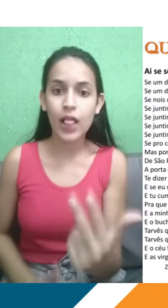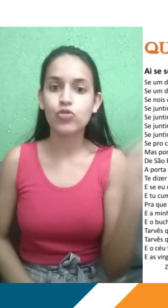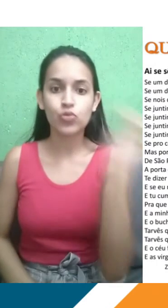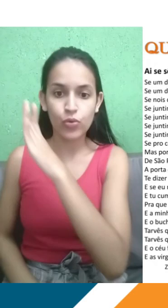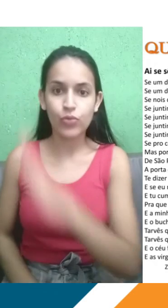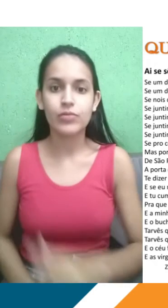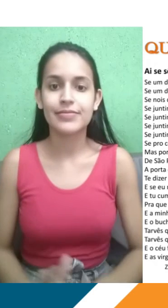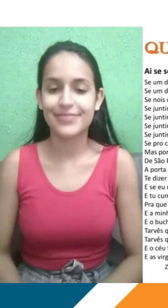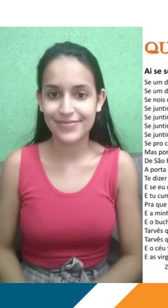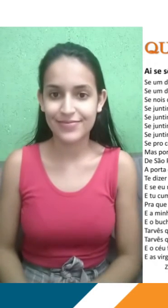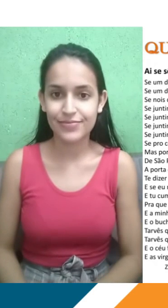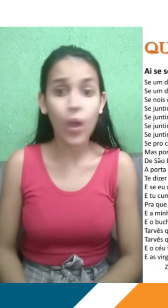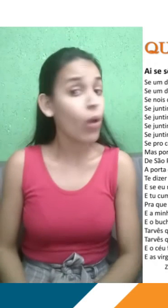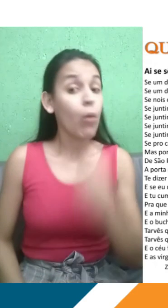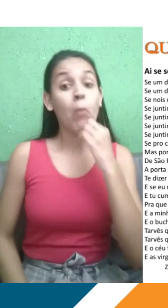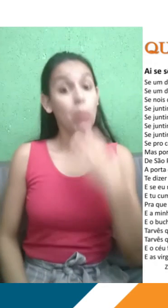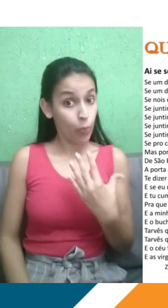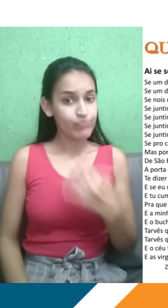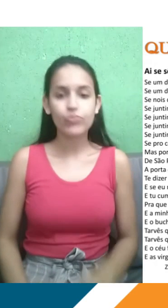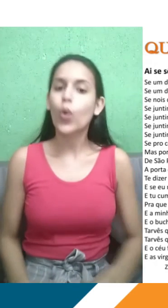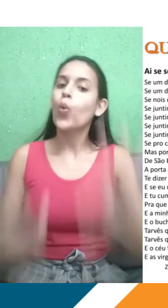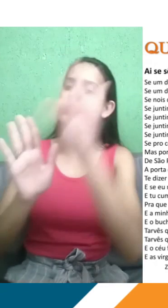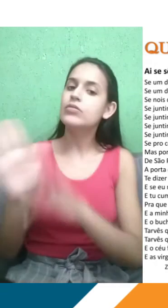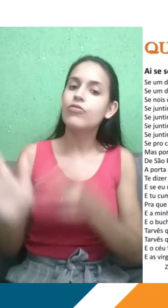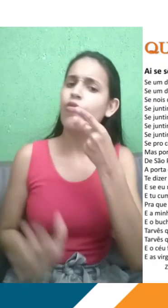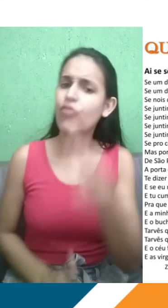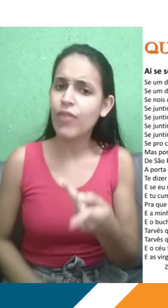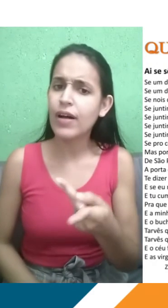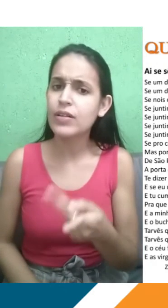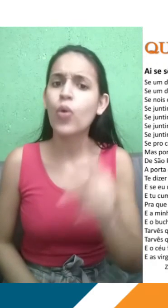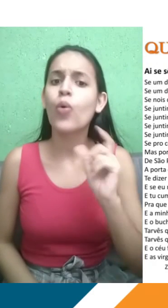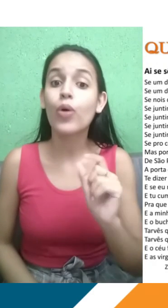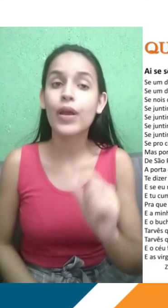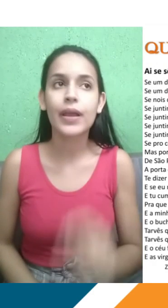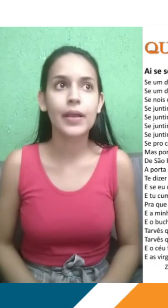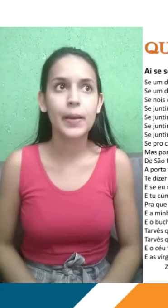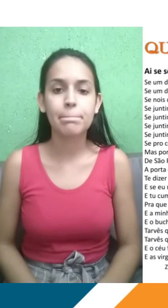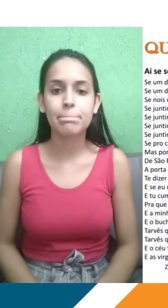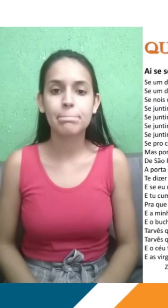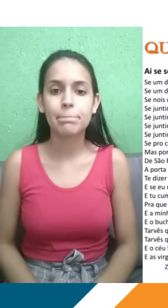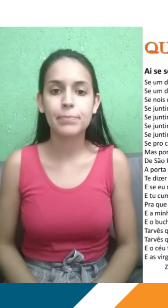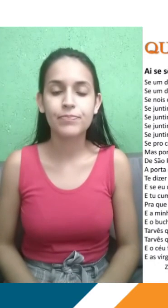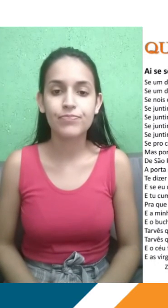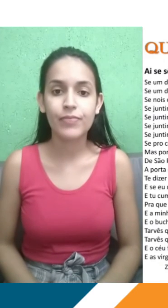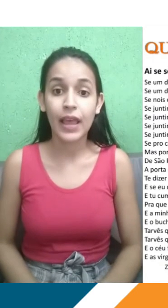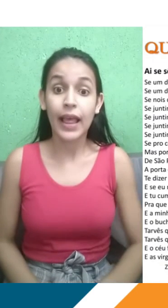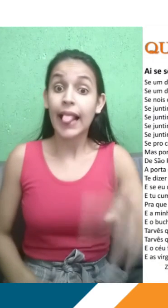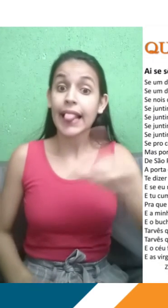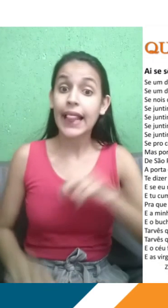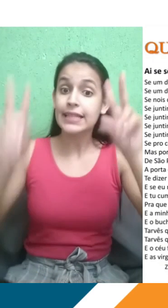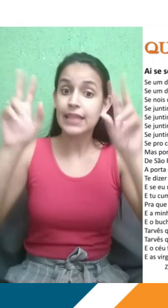certas vezes na escrita do cordel um registro mais popular que se aproxima dessa fala regional da língua